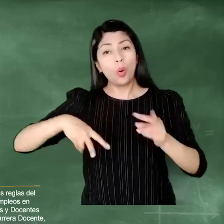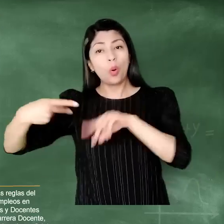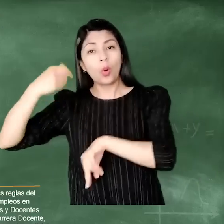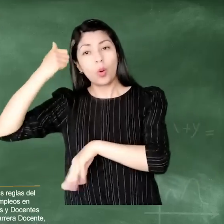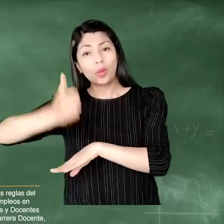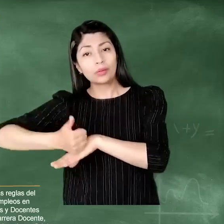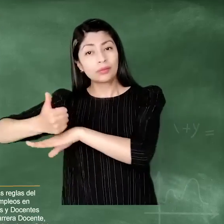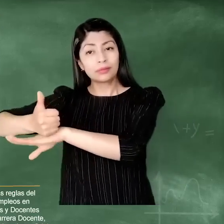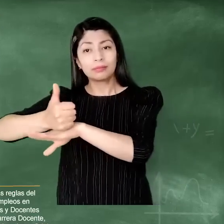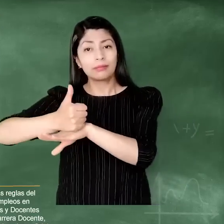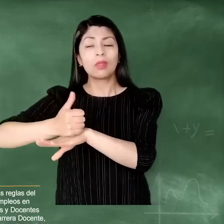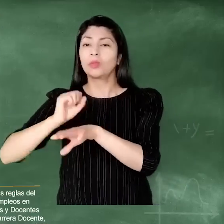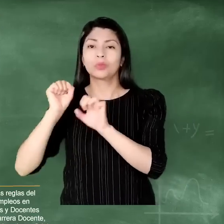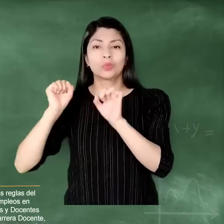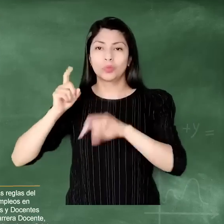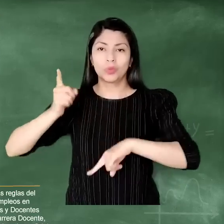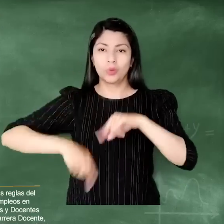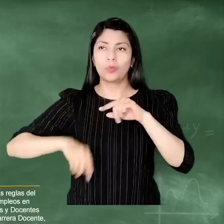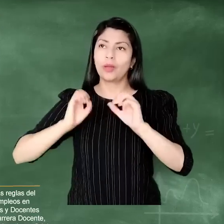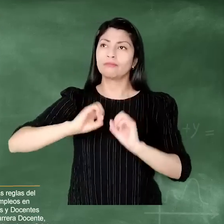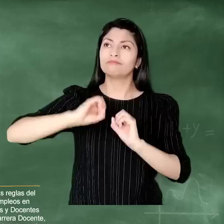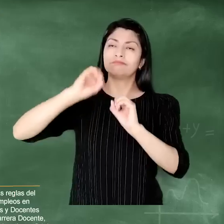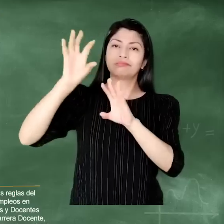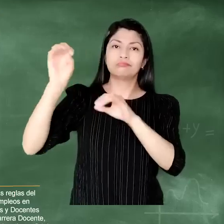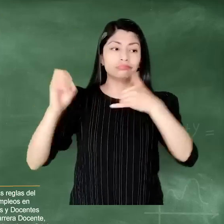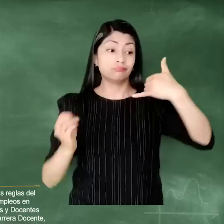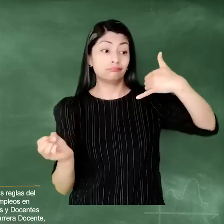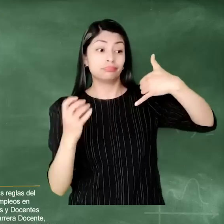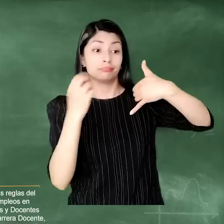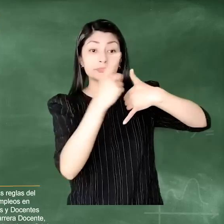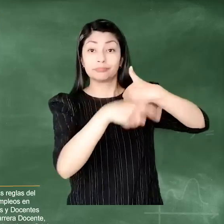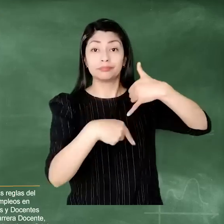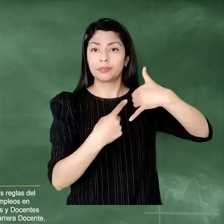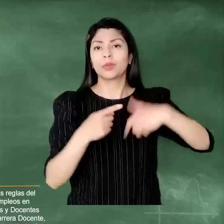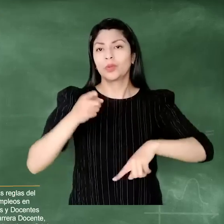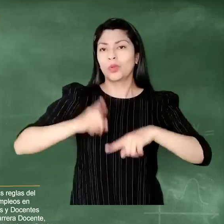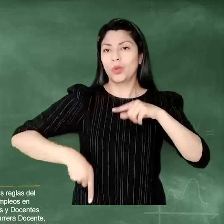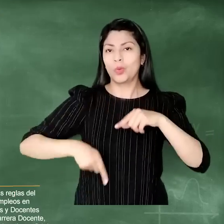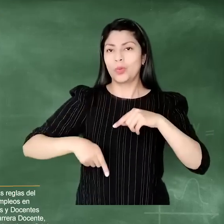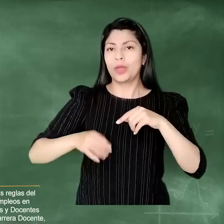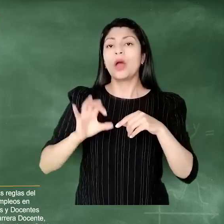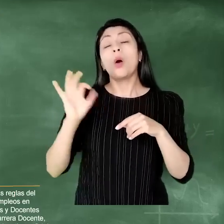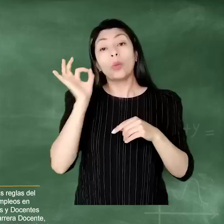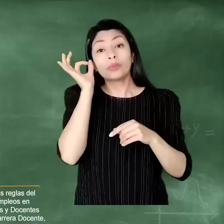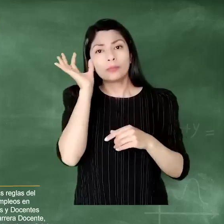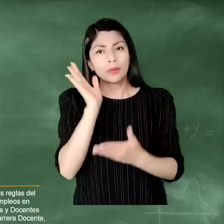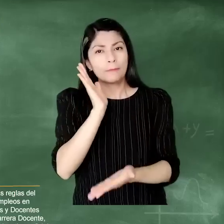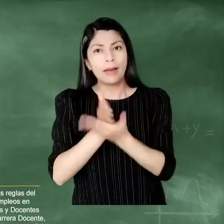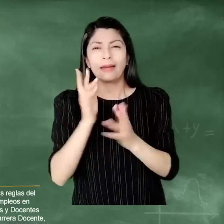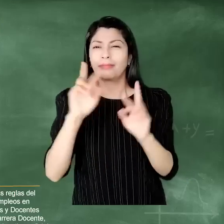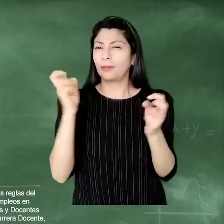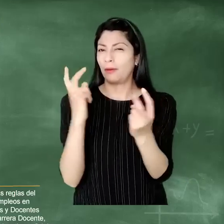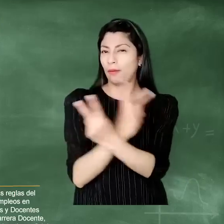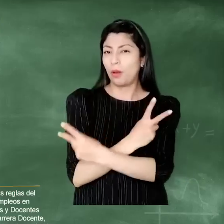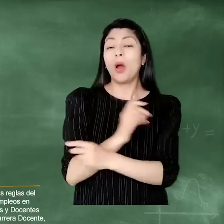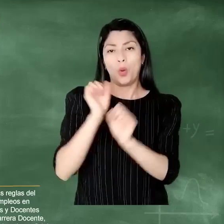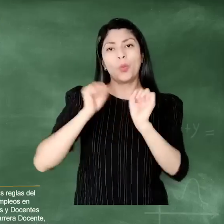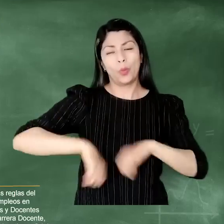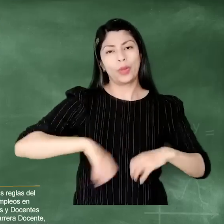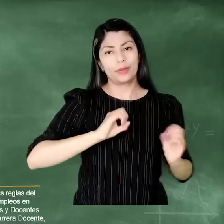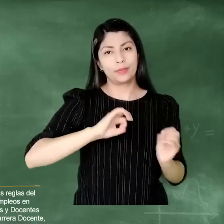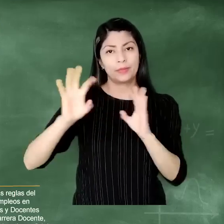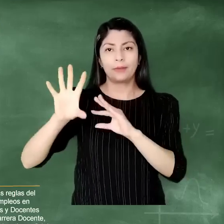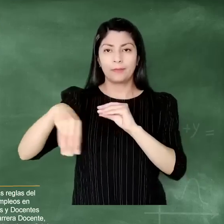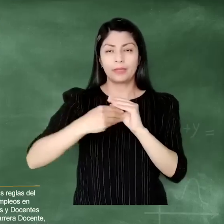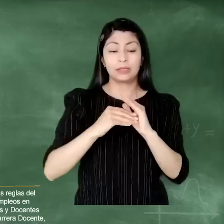o directivo docente no puede ser trasladado, salvo que sea por razones de seguridad, de acuerdo con lo dispuesto en la